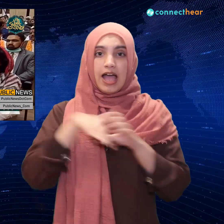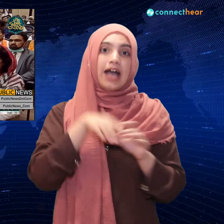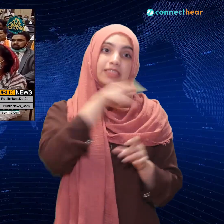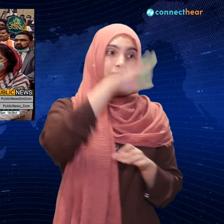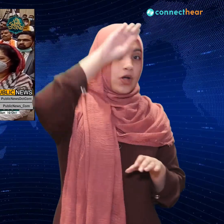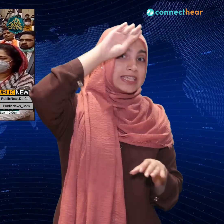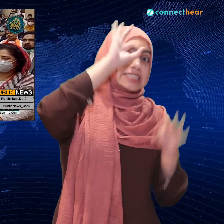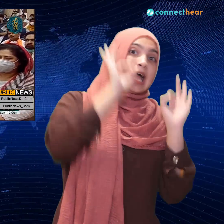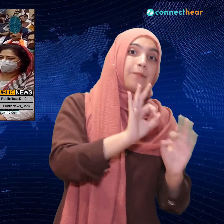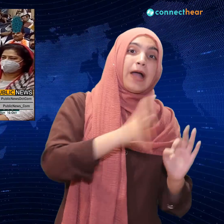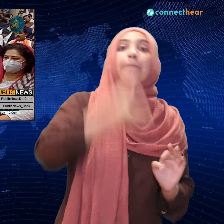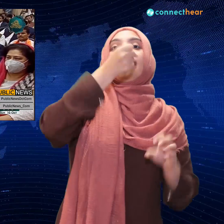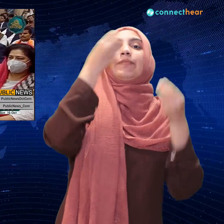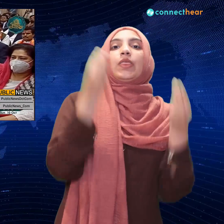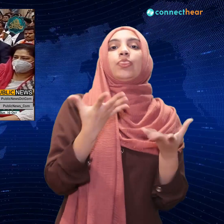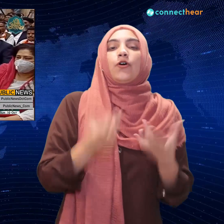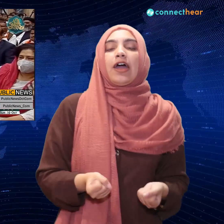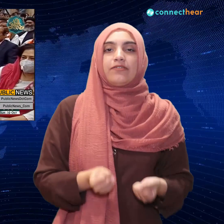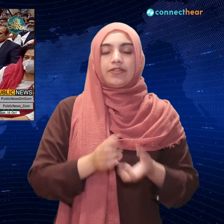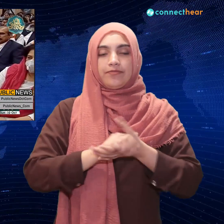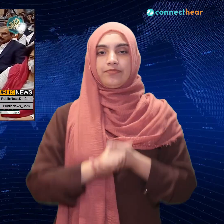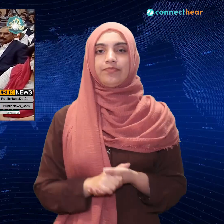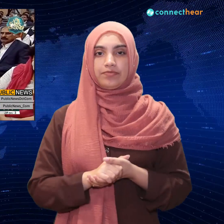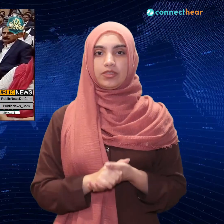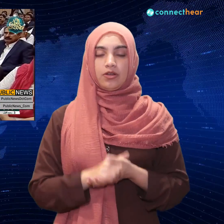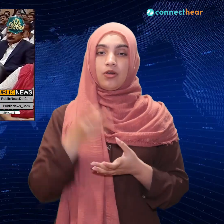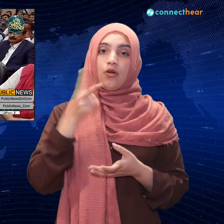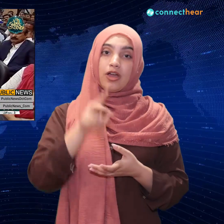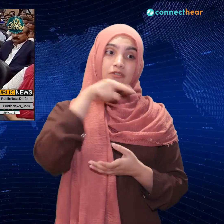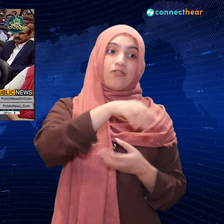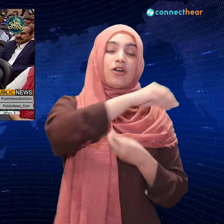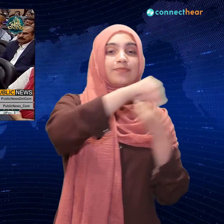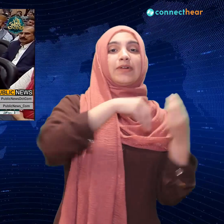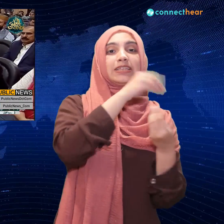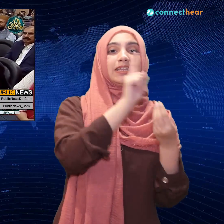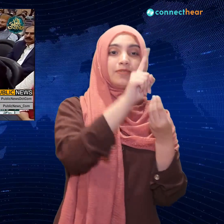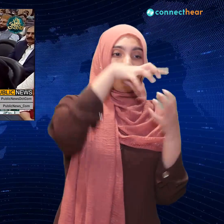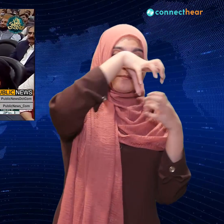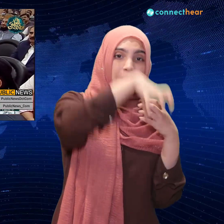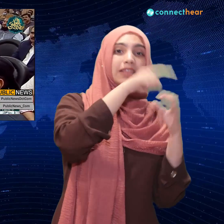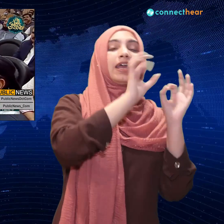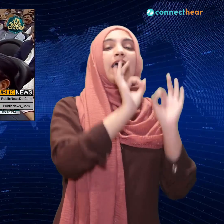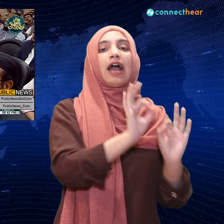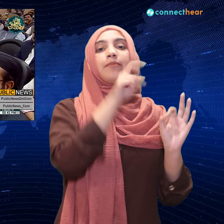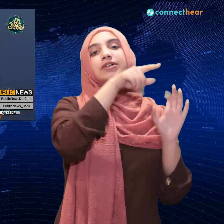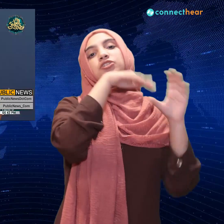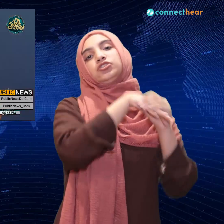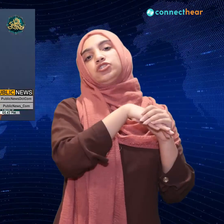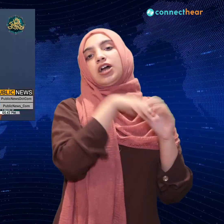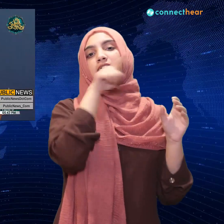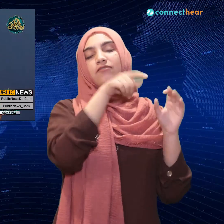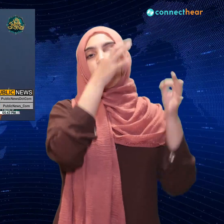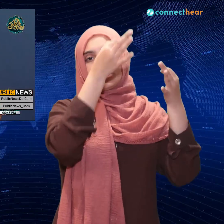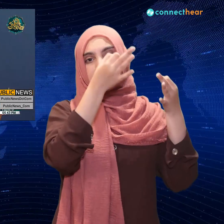رکھی انہوں نے مدینہ کی ریاست میں کہ انصاف انسان کو آزاد کر دیتا ہے. انصاف چاہیے ہوتا ہے